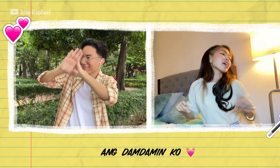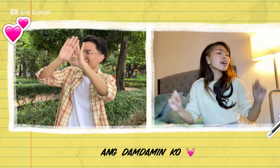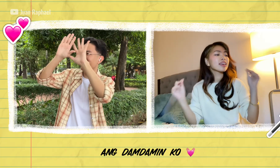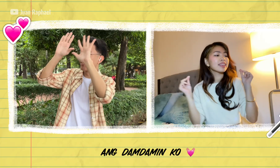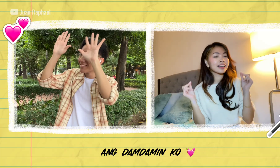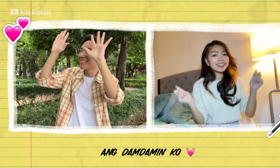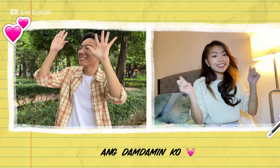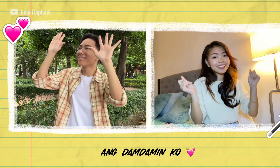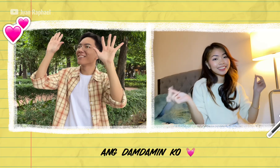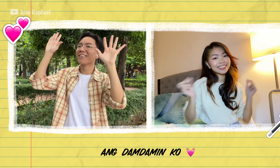Damdamin ko,